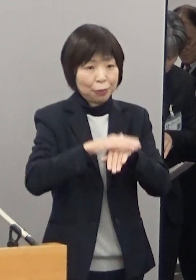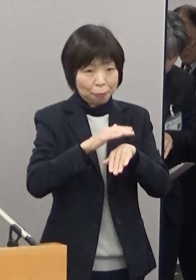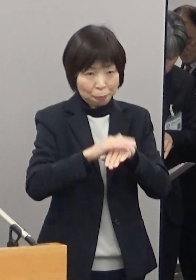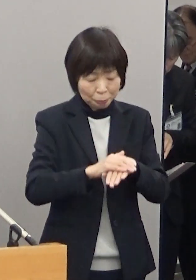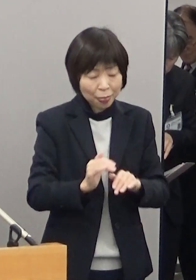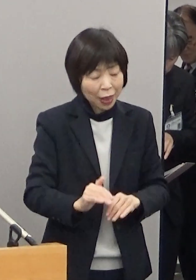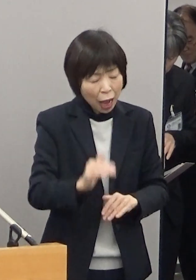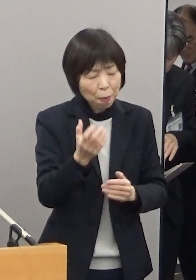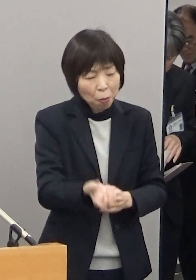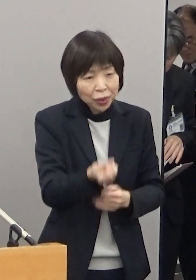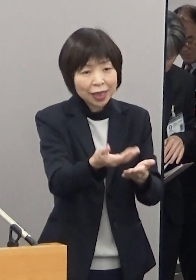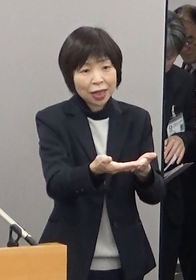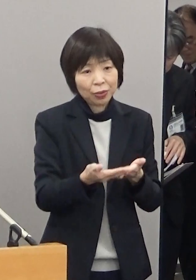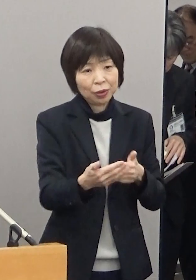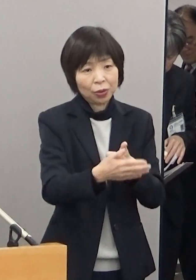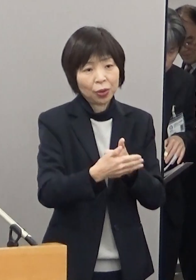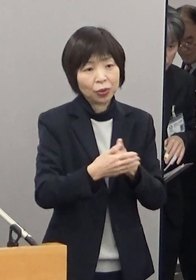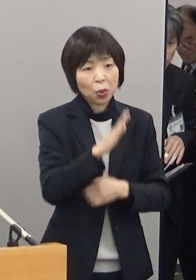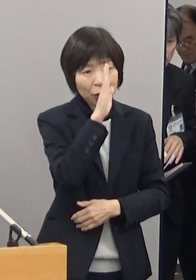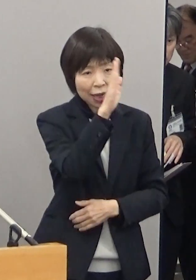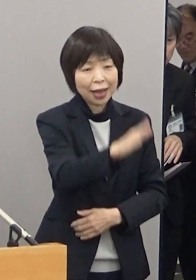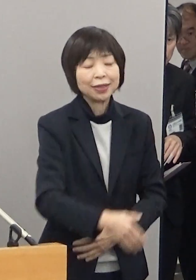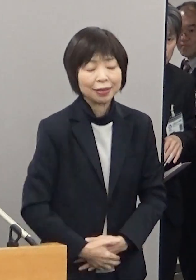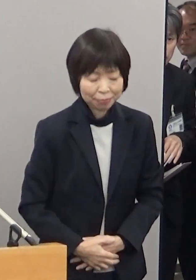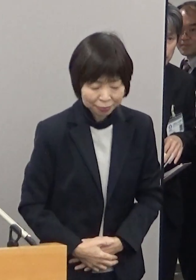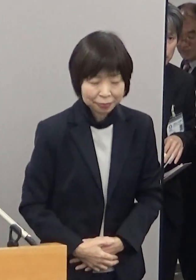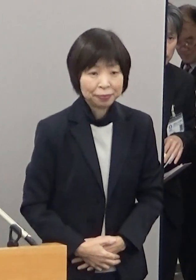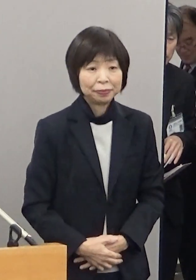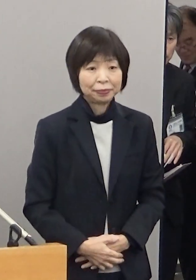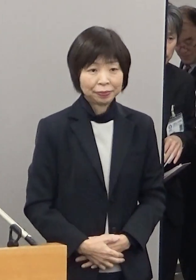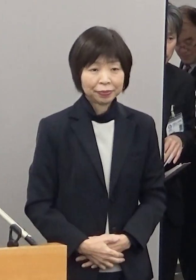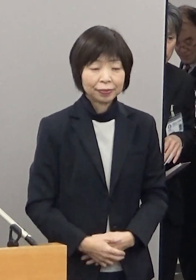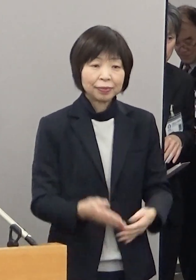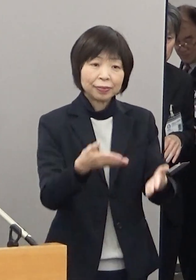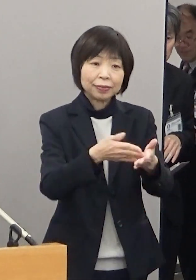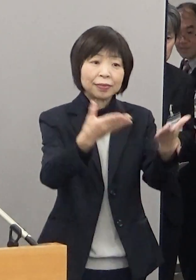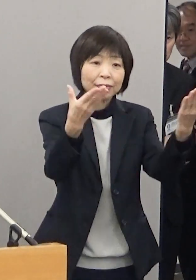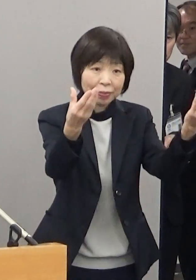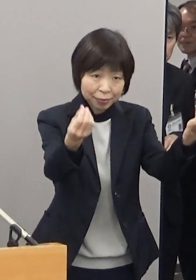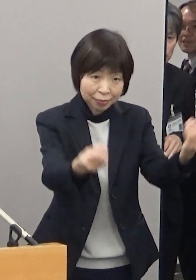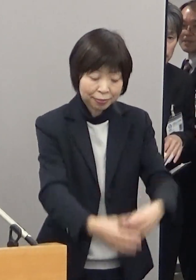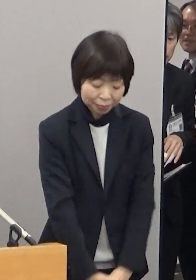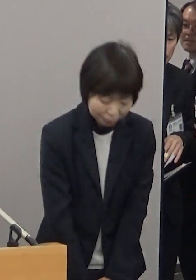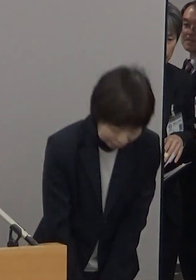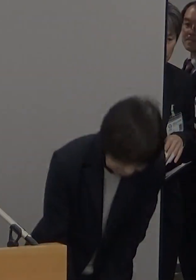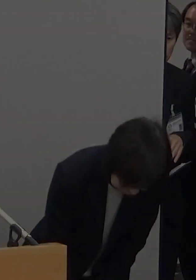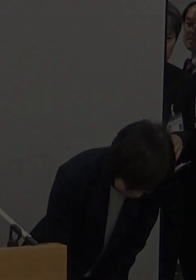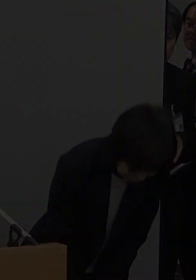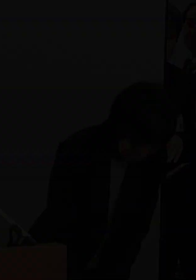ようにご協力をお願いしたいと思います。本日の記者会見は以上の件でございます。